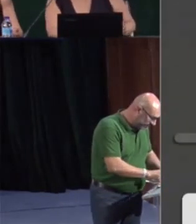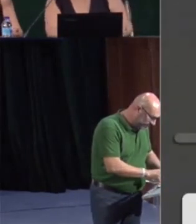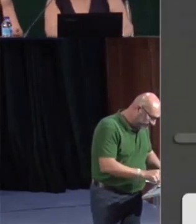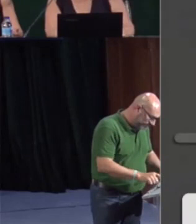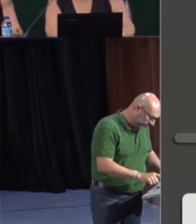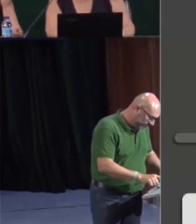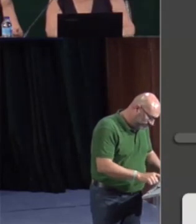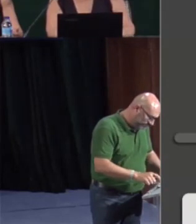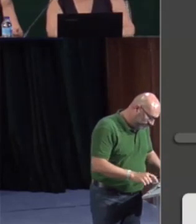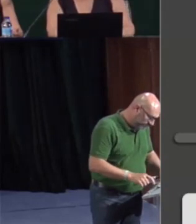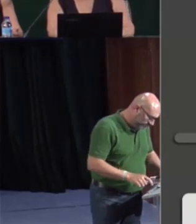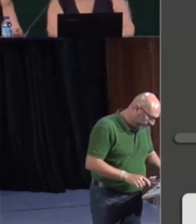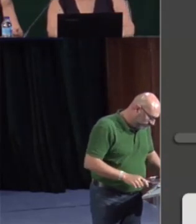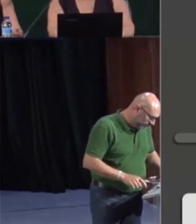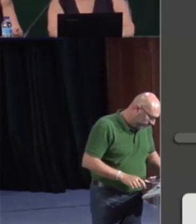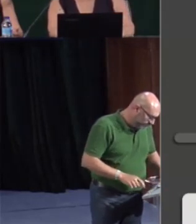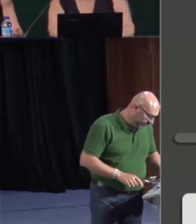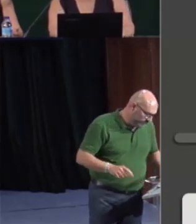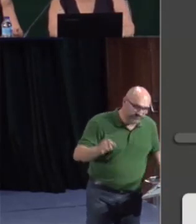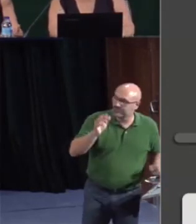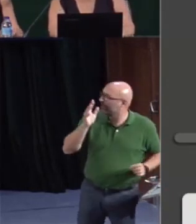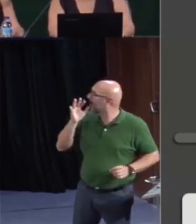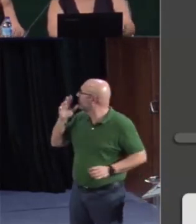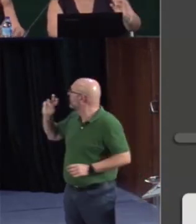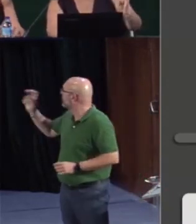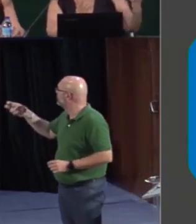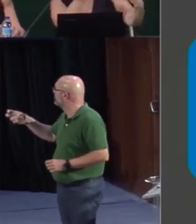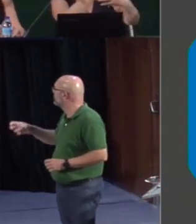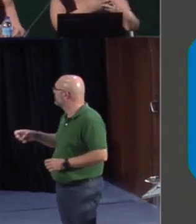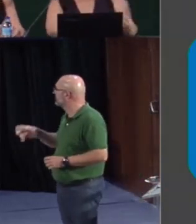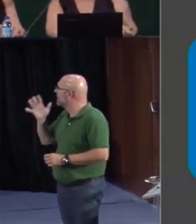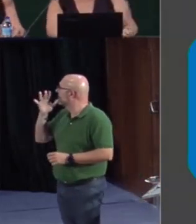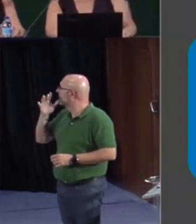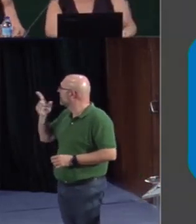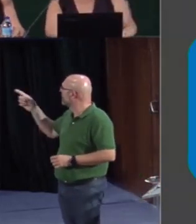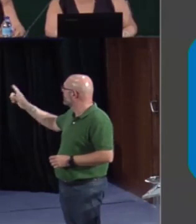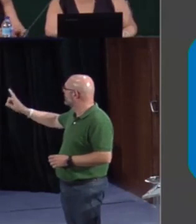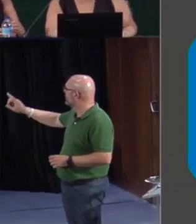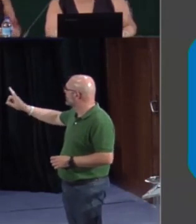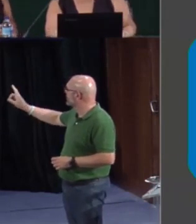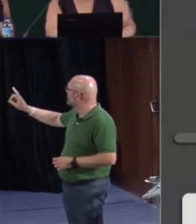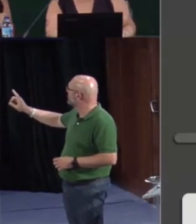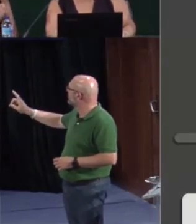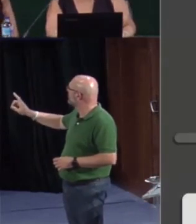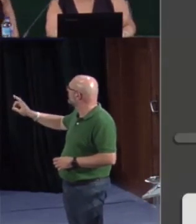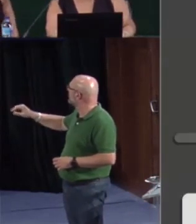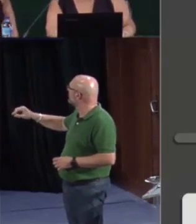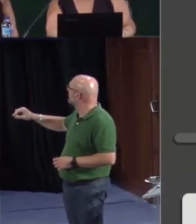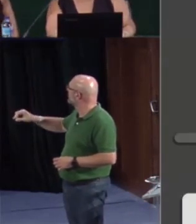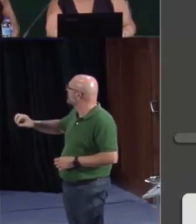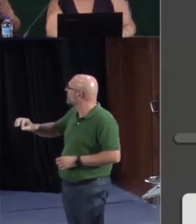Y bueno, y por último pasamos a la prueba de interacción.